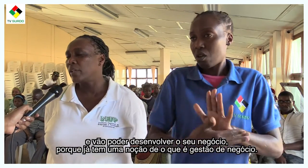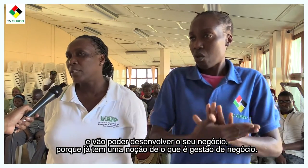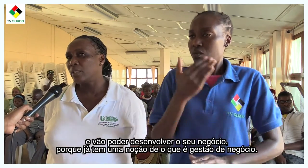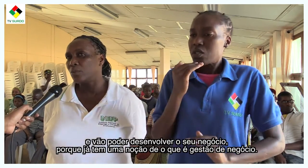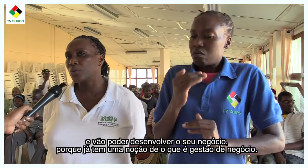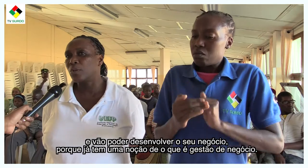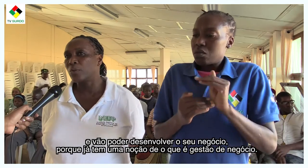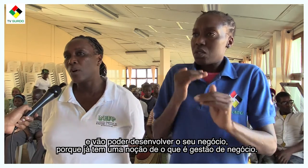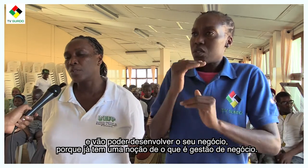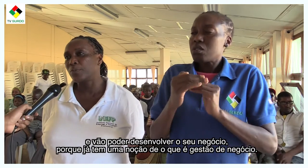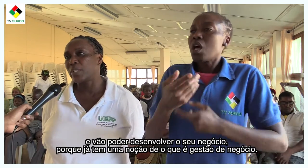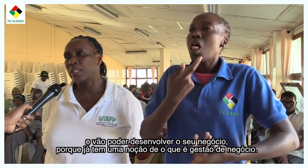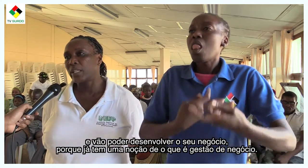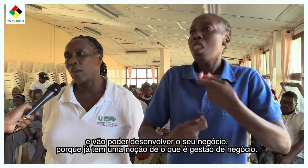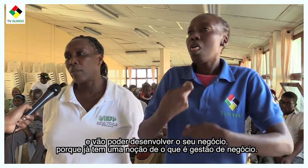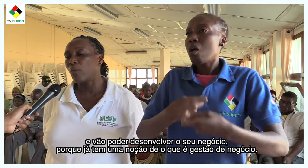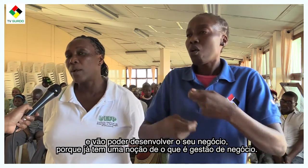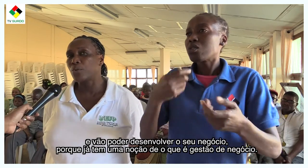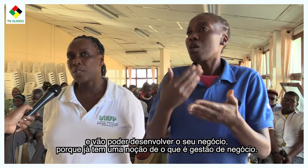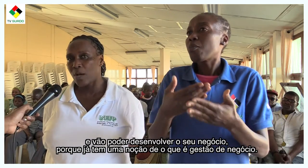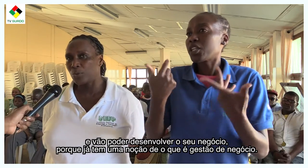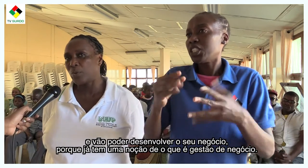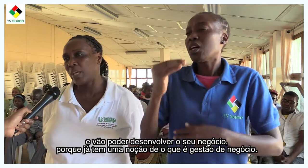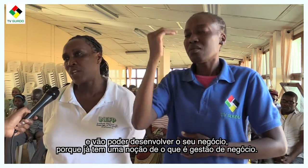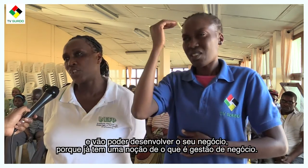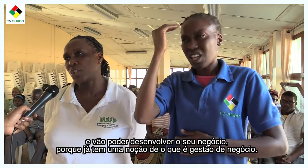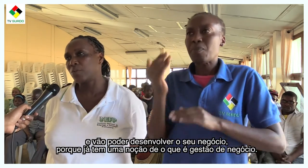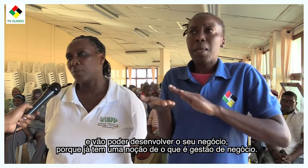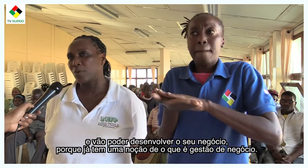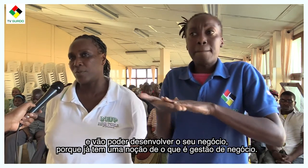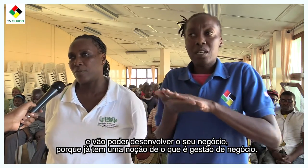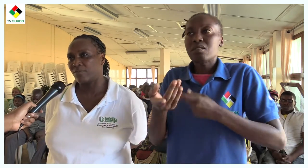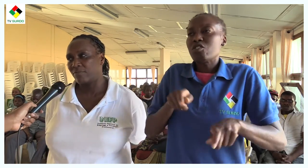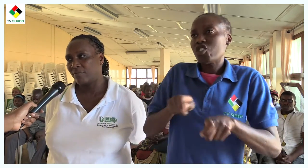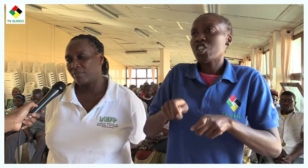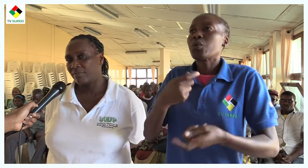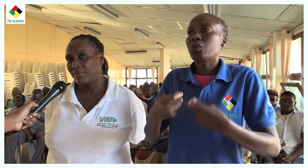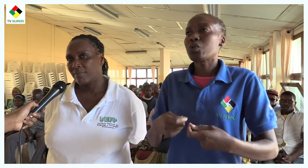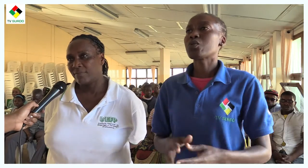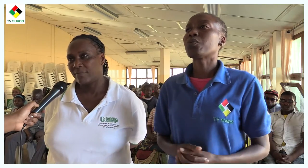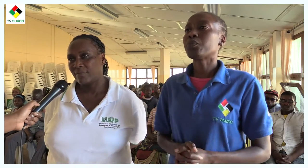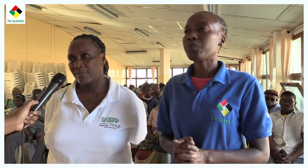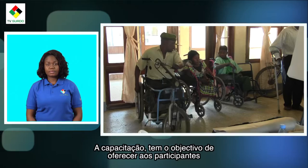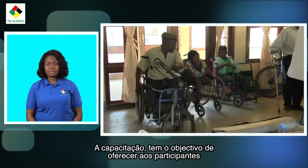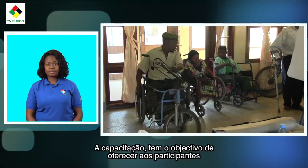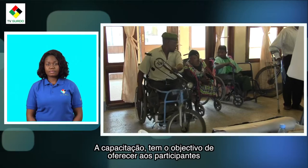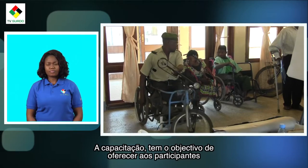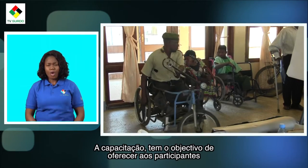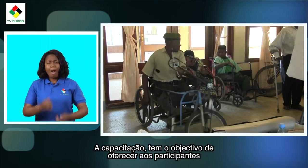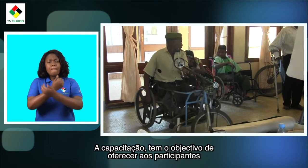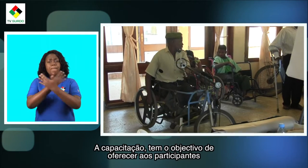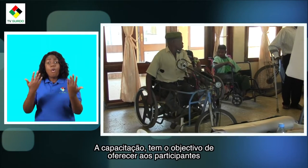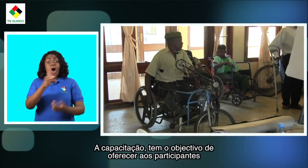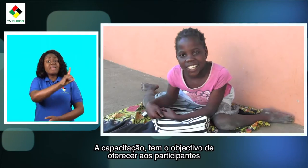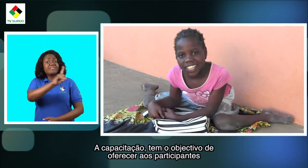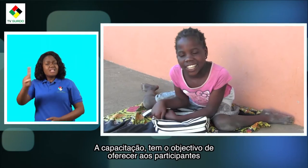desenvolver o seu negócio porque já tem uma noção do que é gestão de negócio. A capacitação